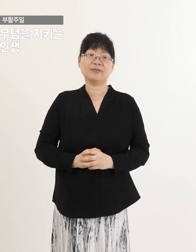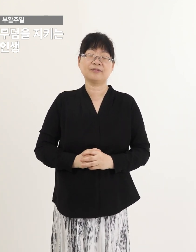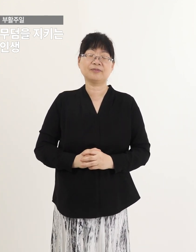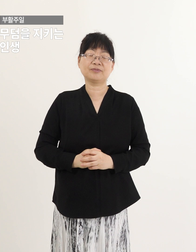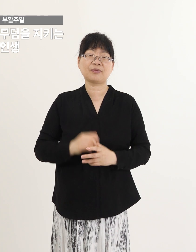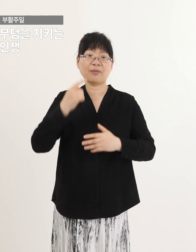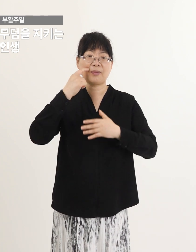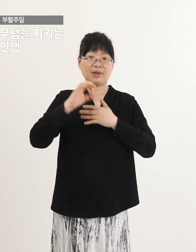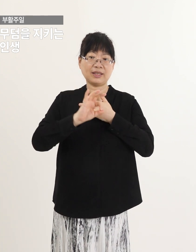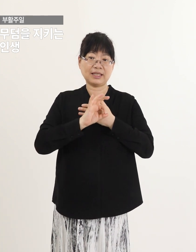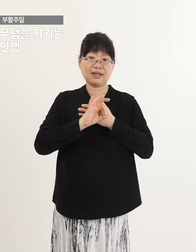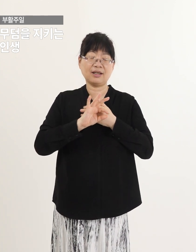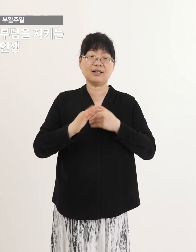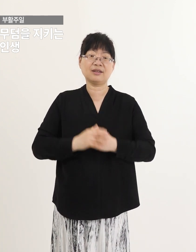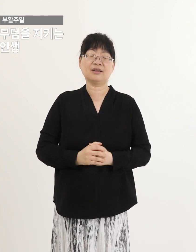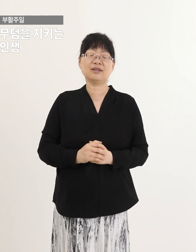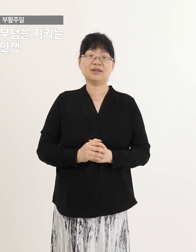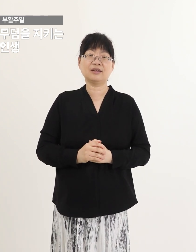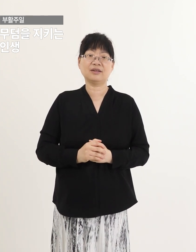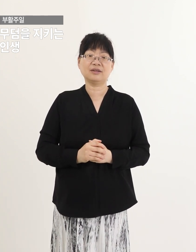자, 만약에